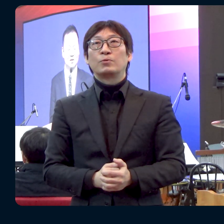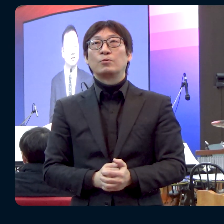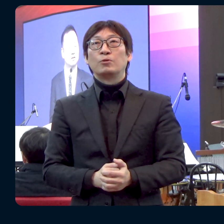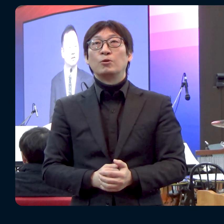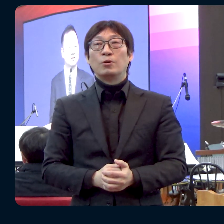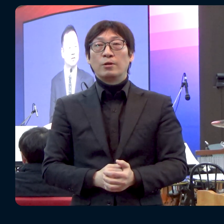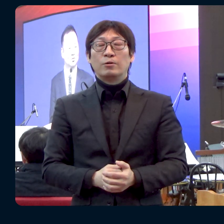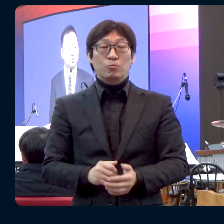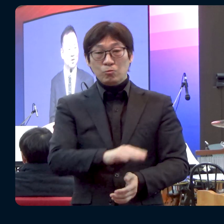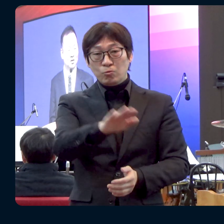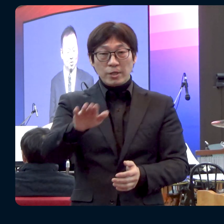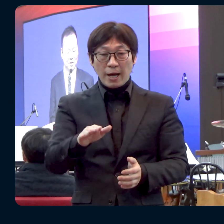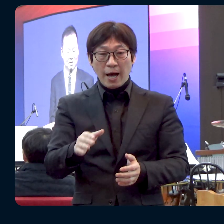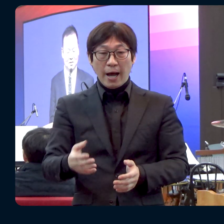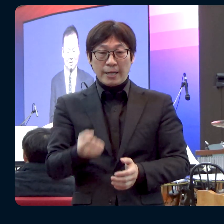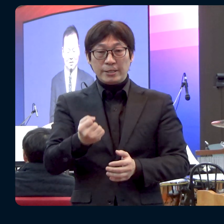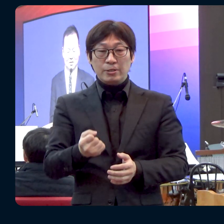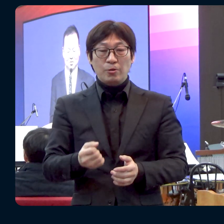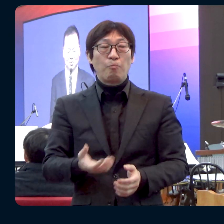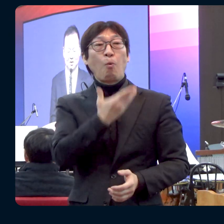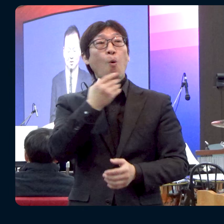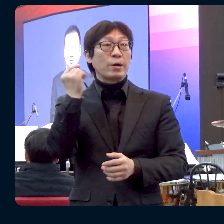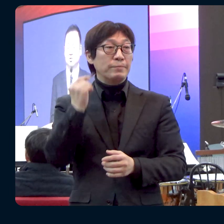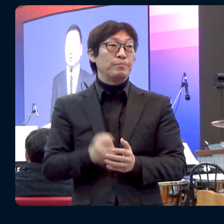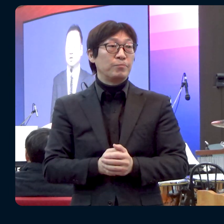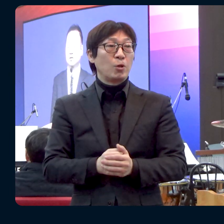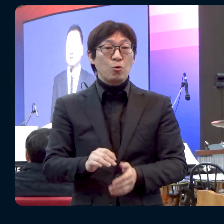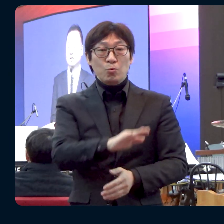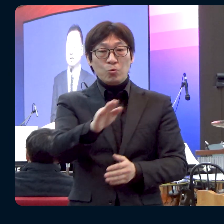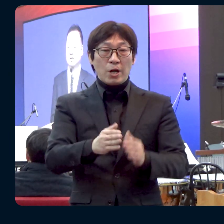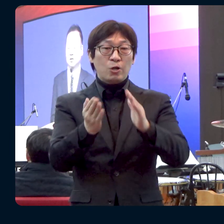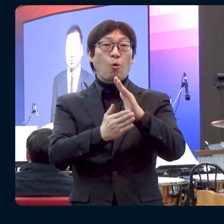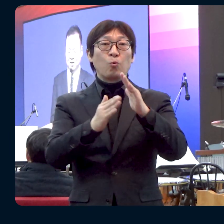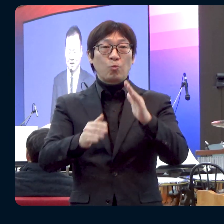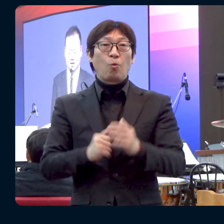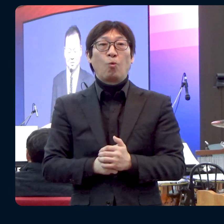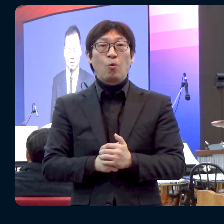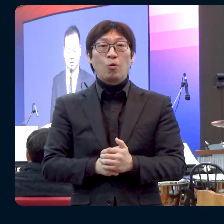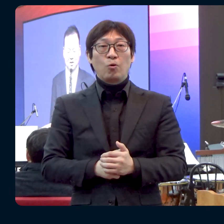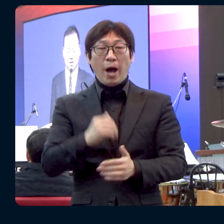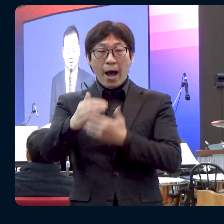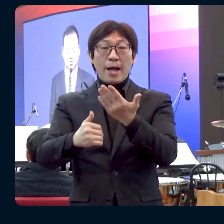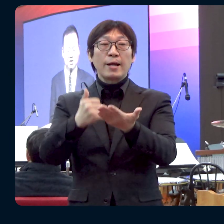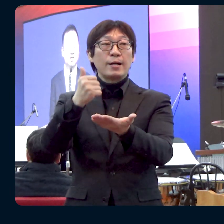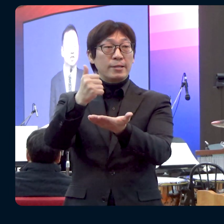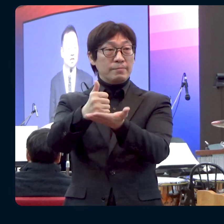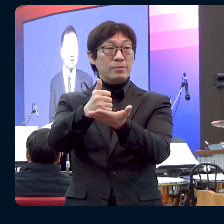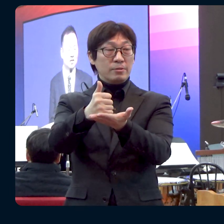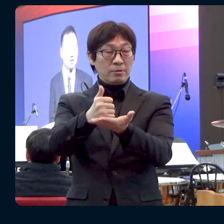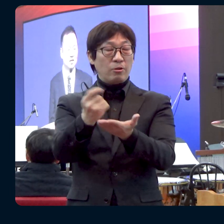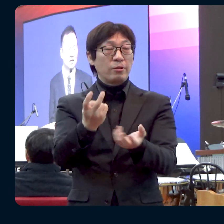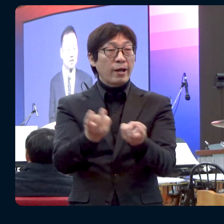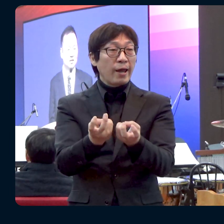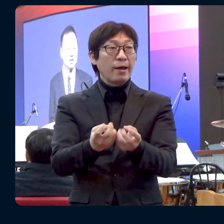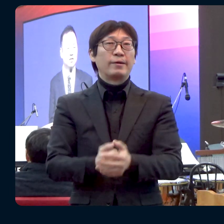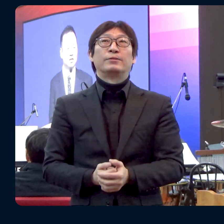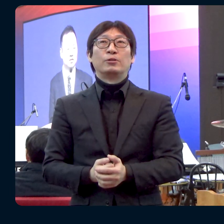우리가 가진 복음을, 우리의 교회를, 우리의 성도됨을, 그리고 우리 하나님을